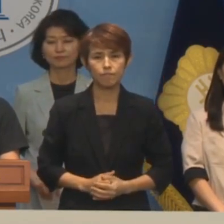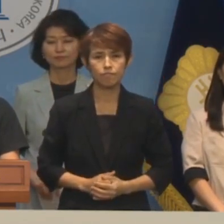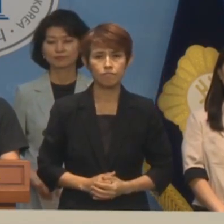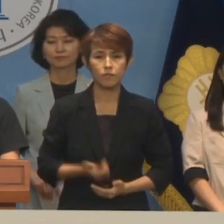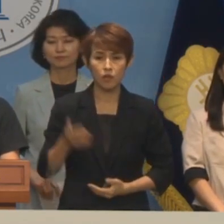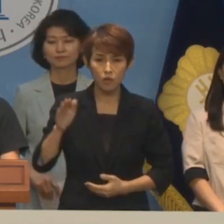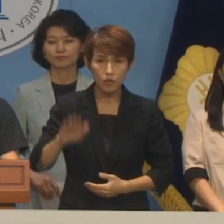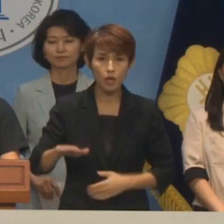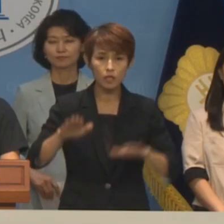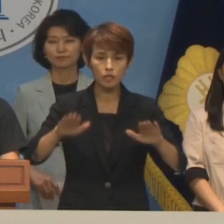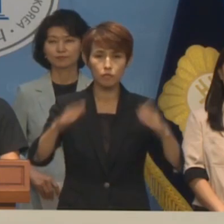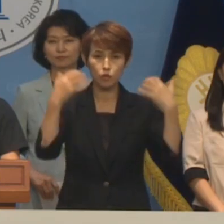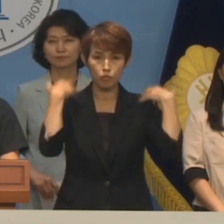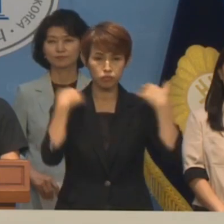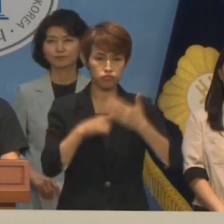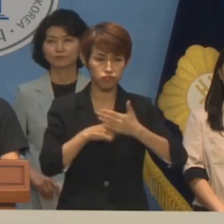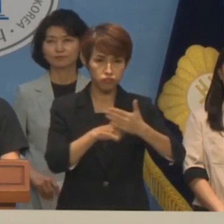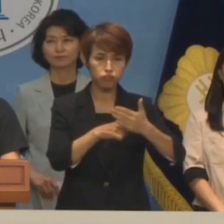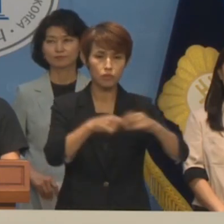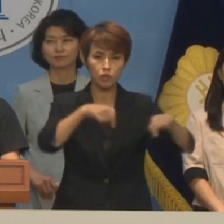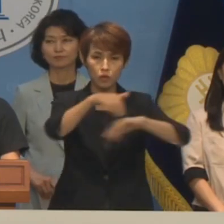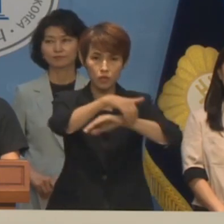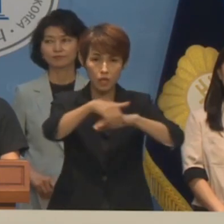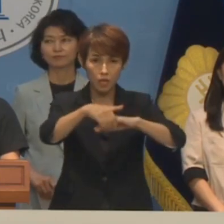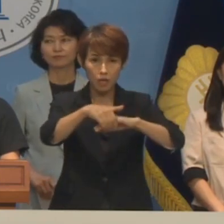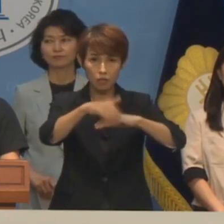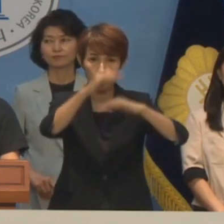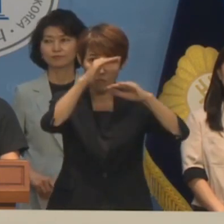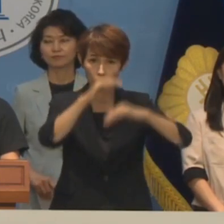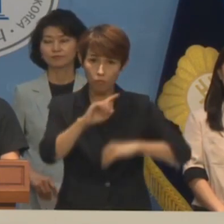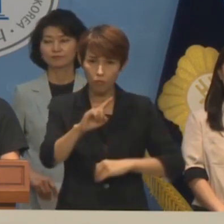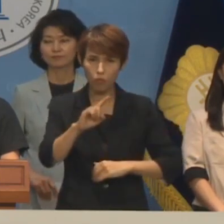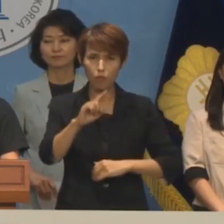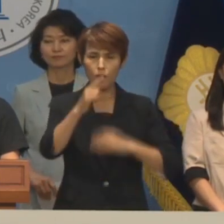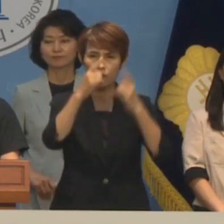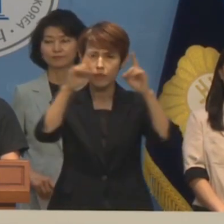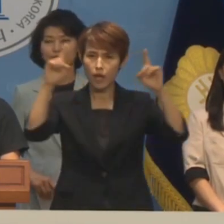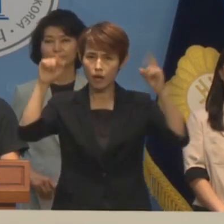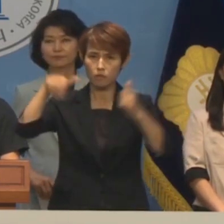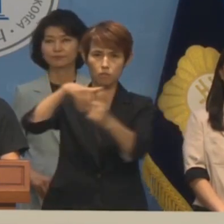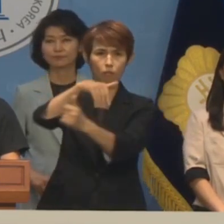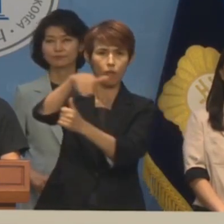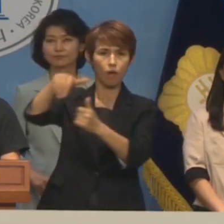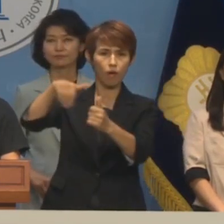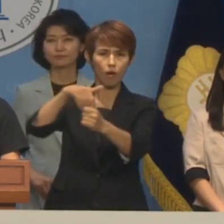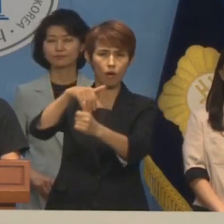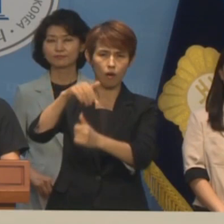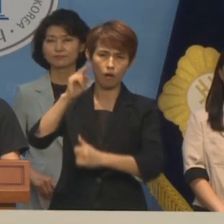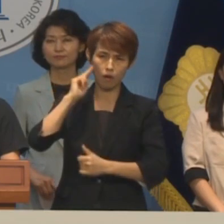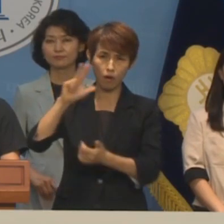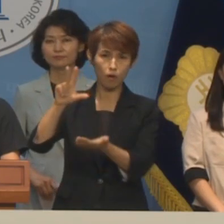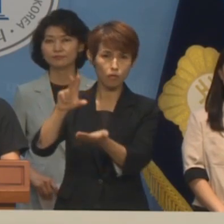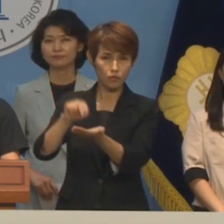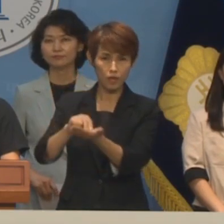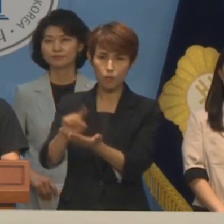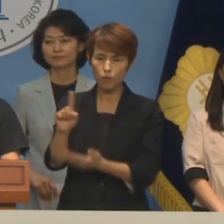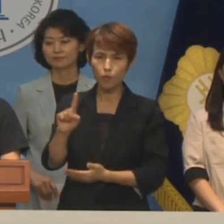그러나 현 정부가 추진하는 정책은 우리 대학 생태계가 지닌 심각한